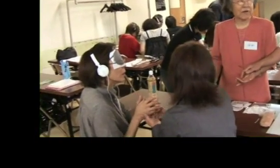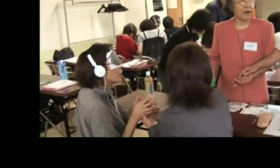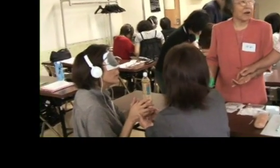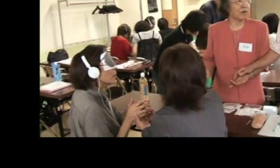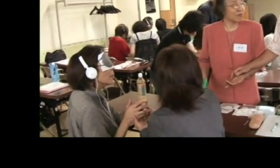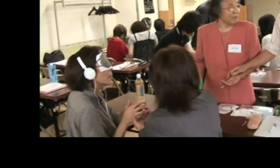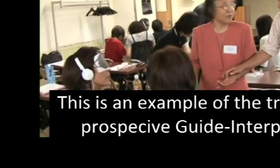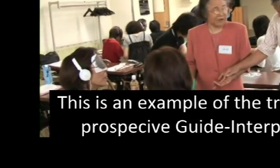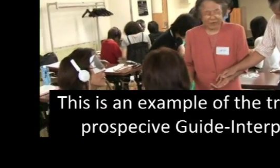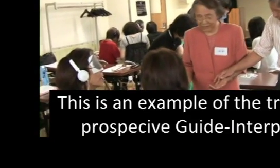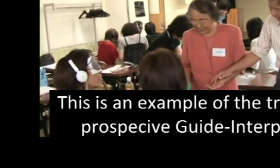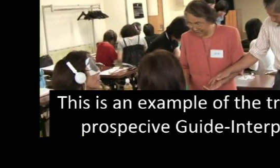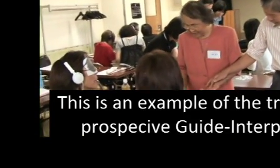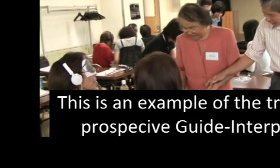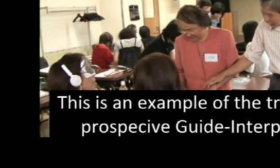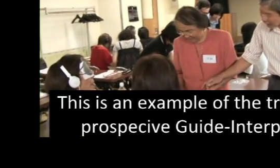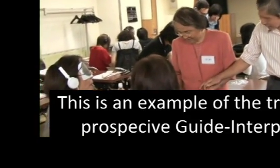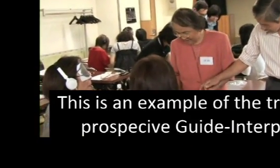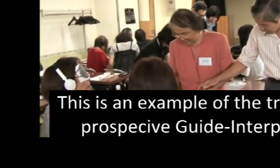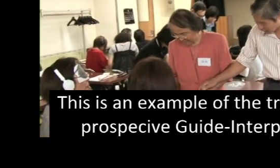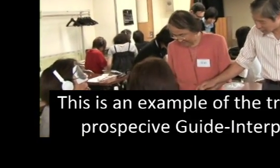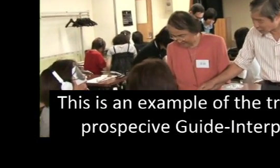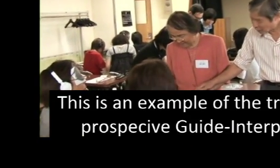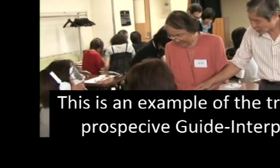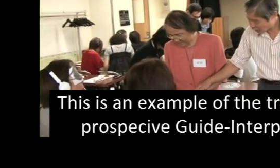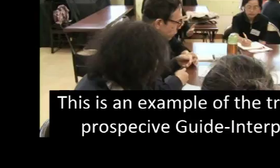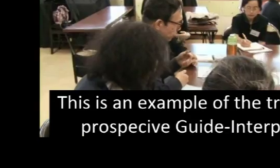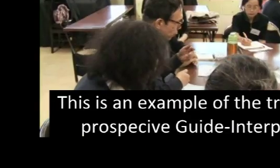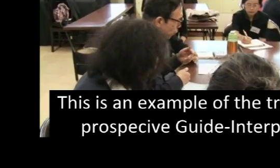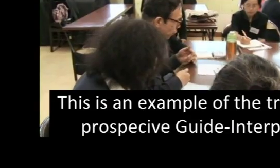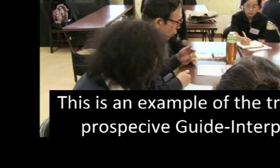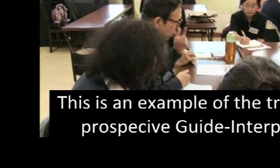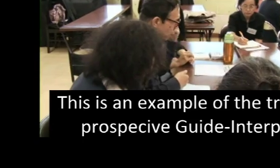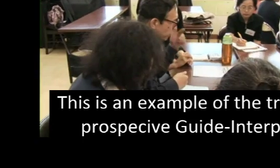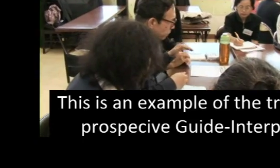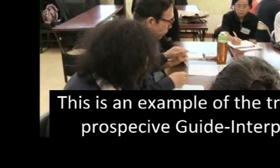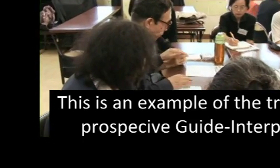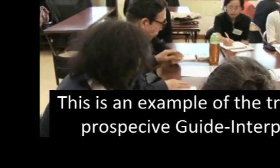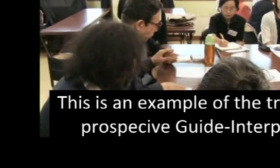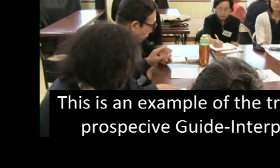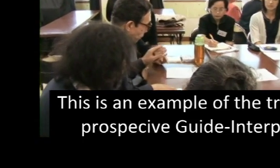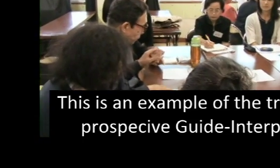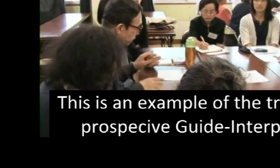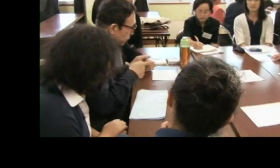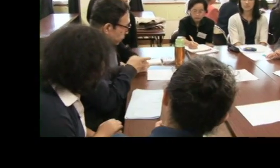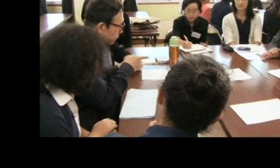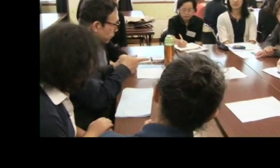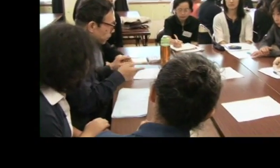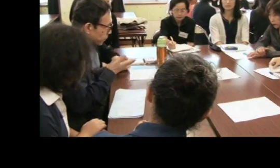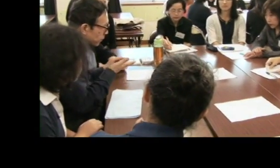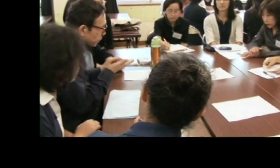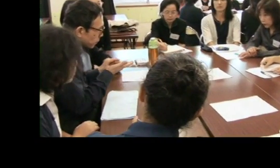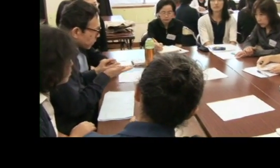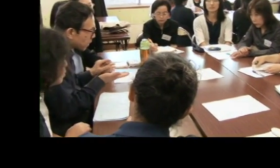盲ろう者と接するときには、いつもこのような配慮ができるよう講習をしています。